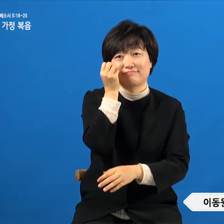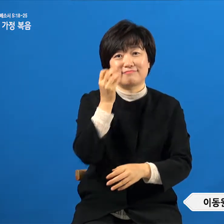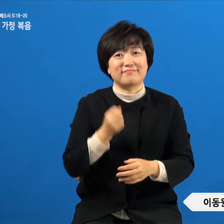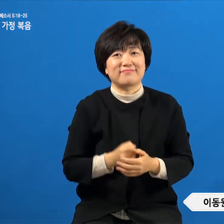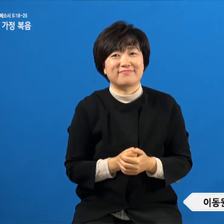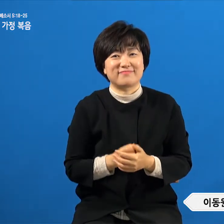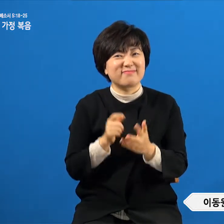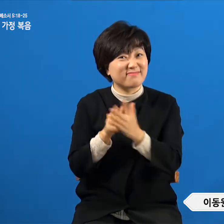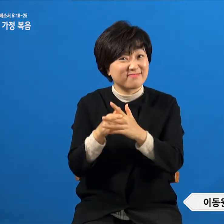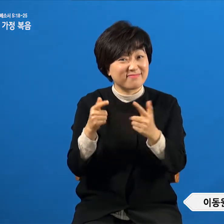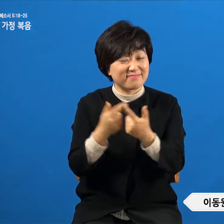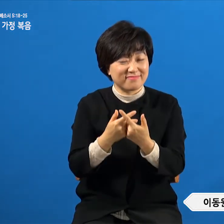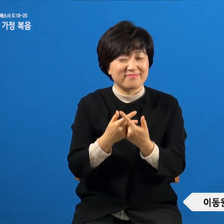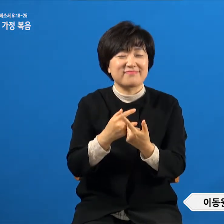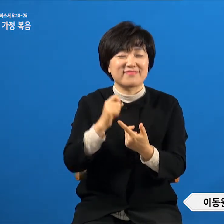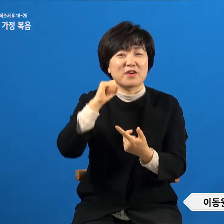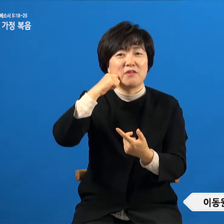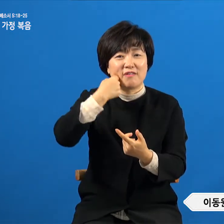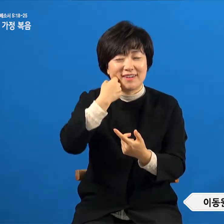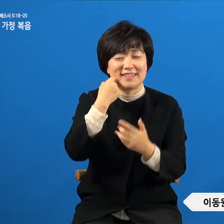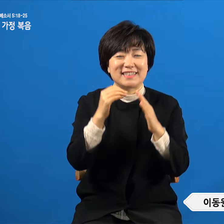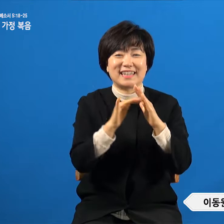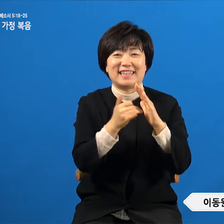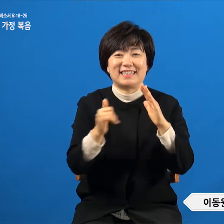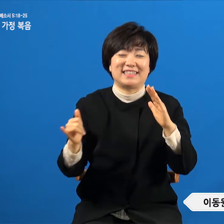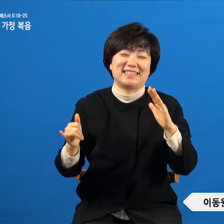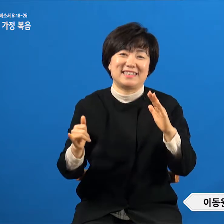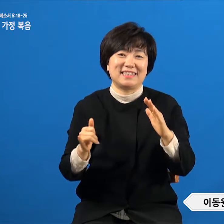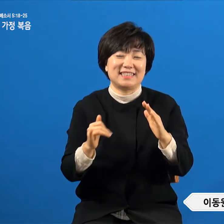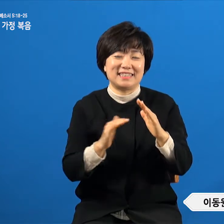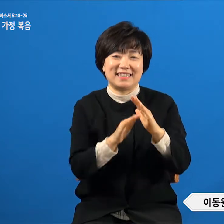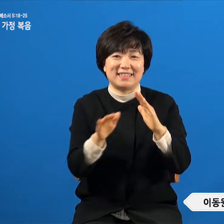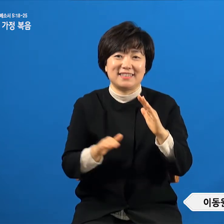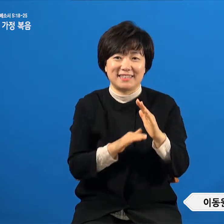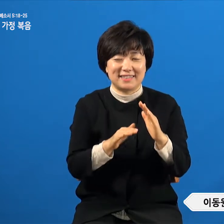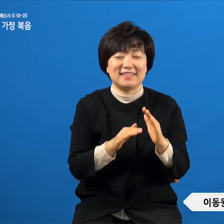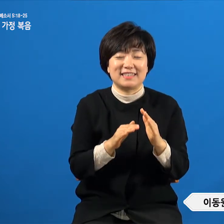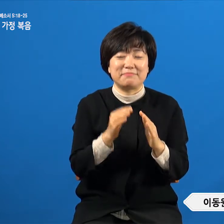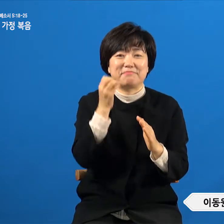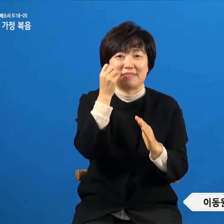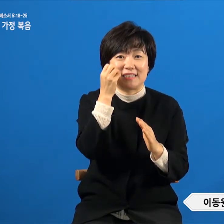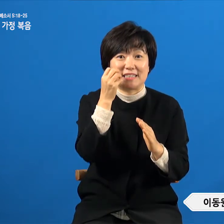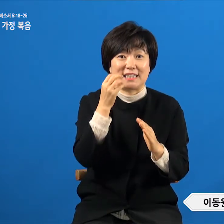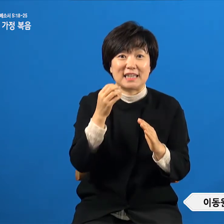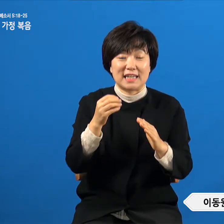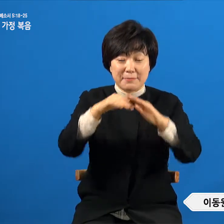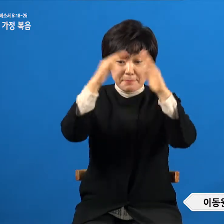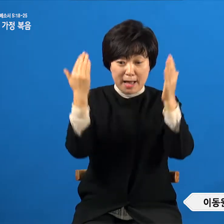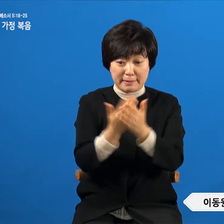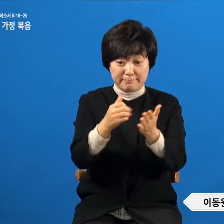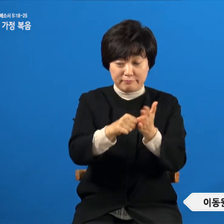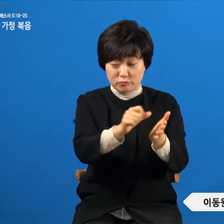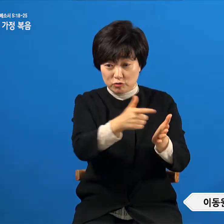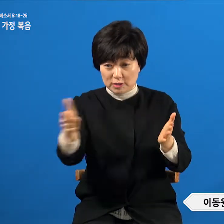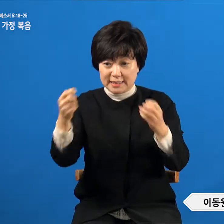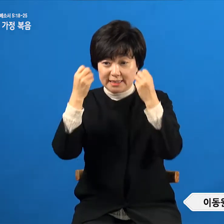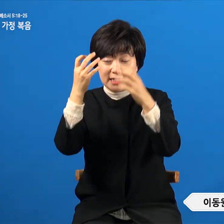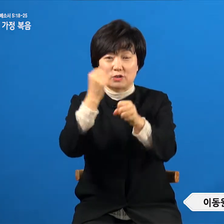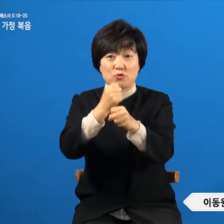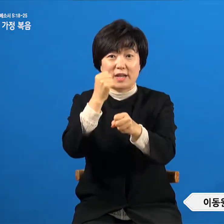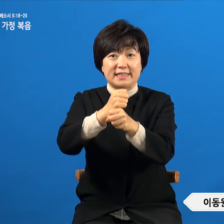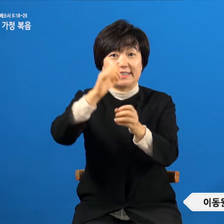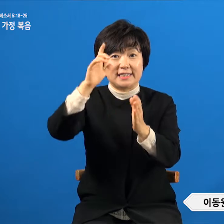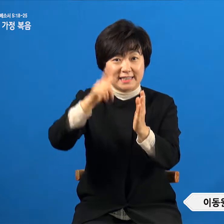사실입니다. 이해하기 어려운 가정의 신비라고 할 수가 있습니다. 하나님께서 만물을 창조하실 때 마지막